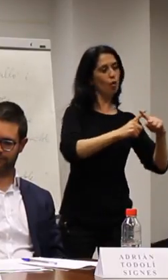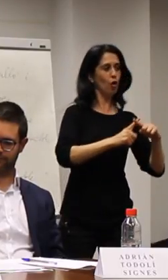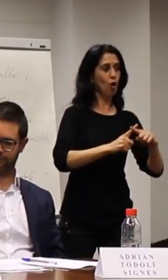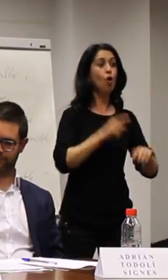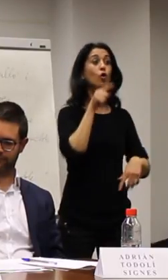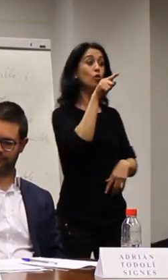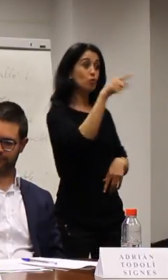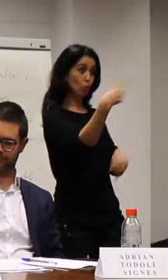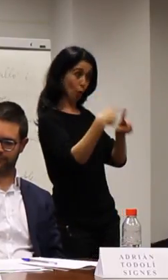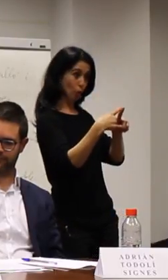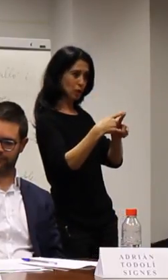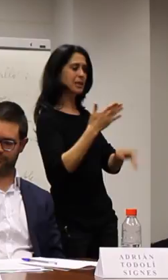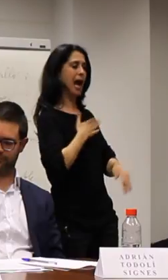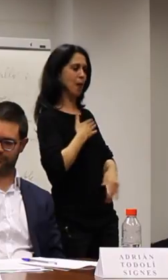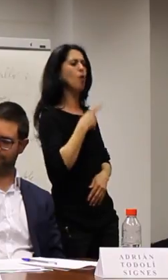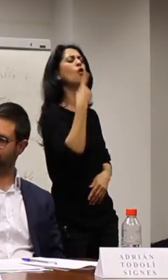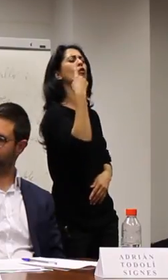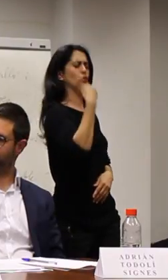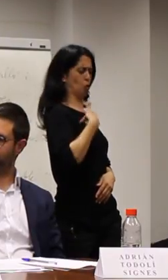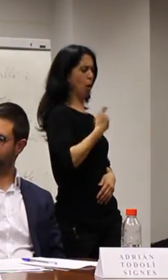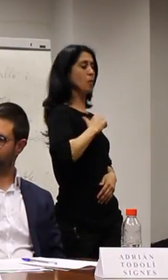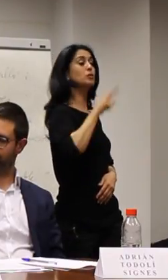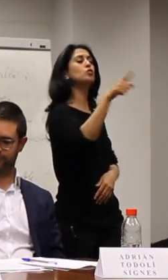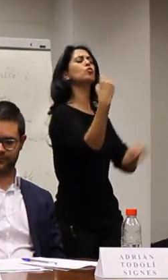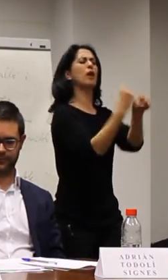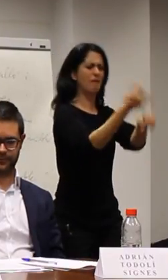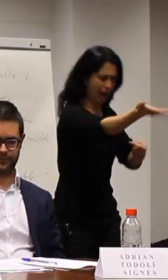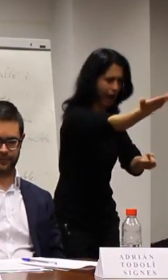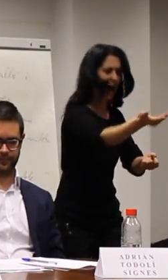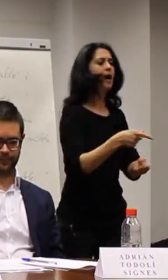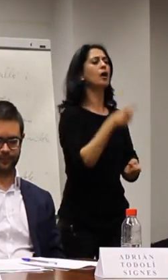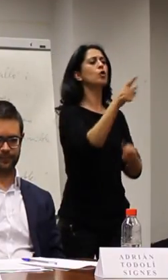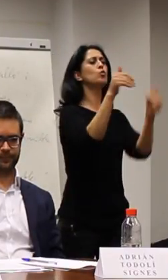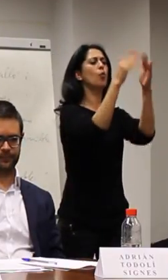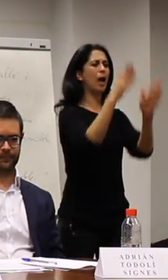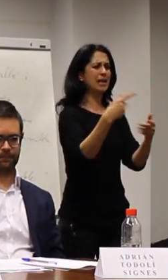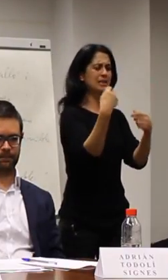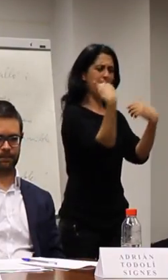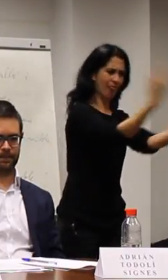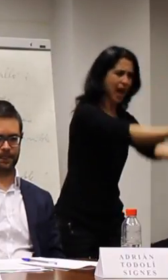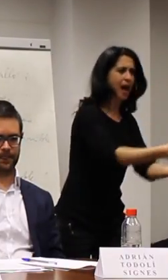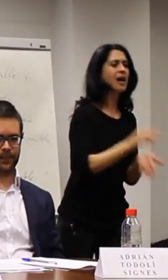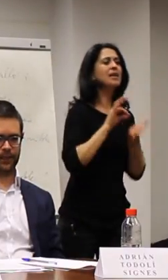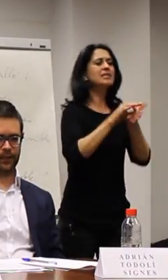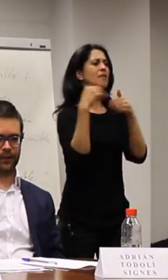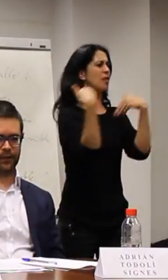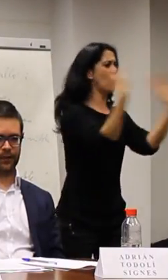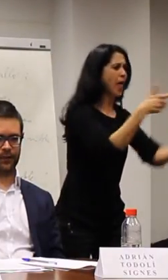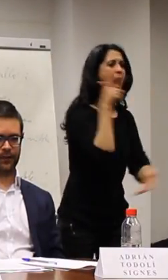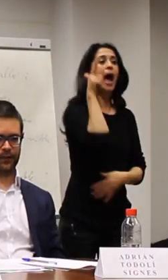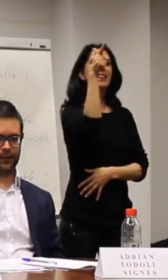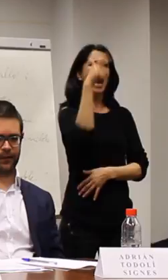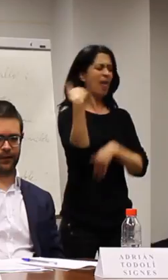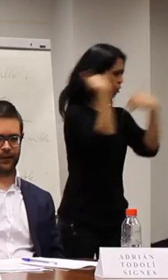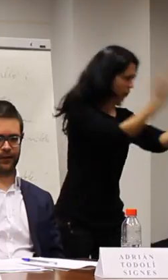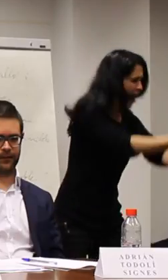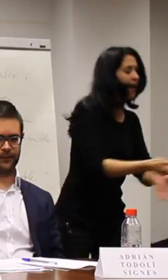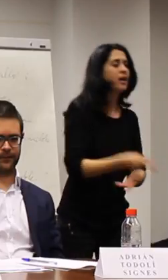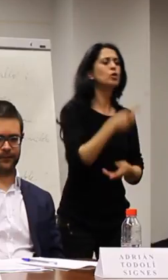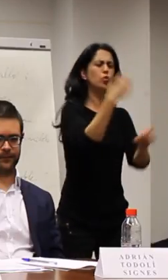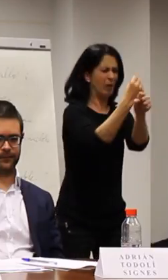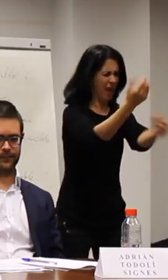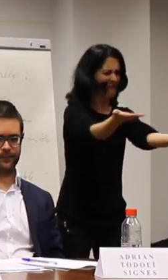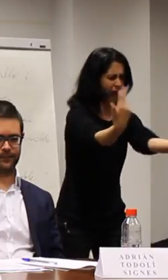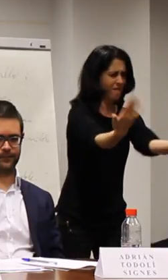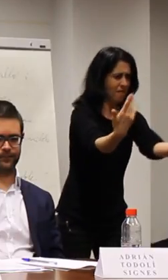yo. Tú ponte a trabajar, ponte a activarte, trabaja, pon el apartamento, pon tu servicio, la taladradora, lo que sea, y ponte a